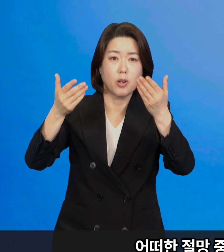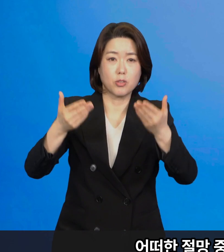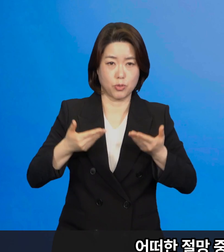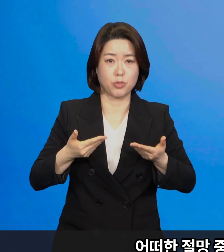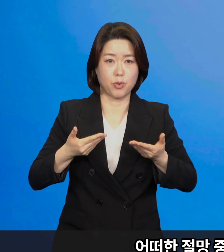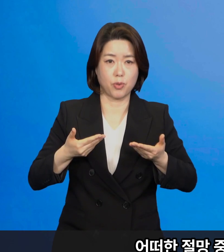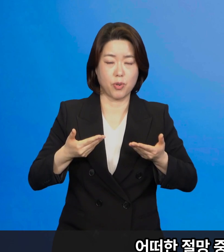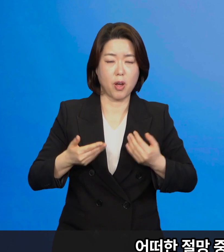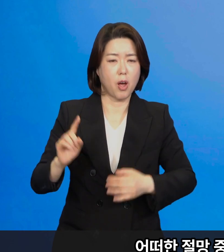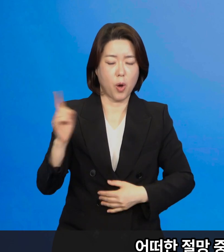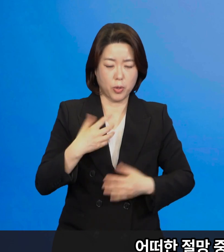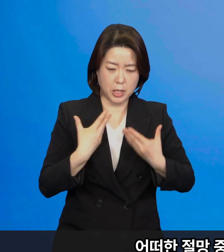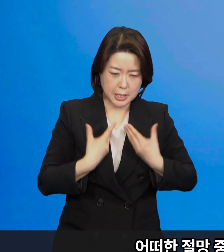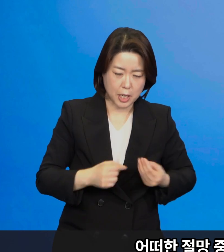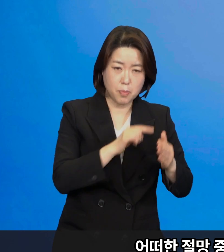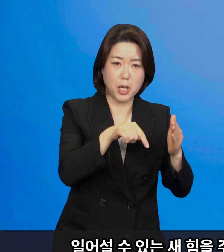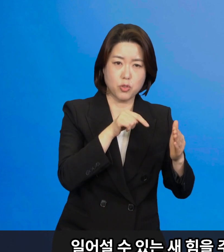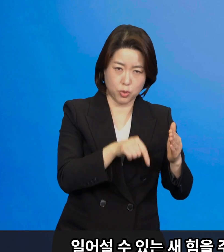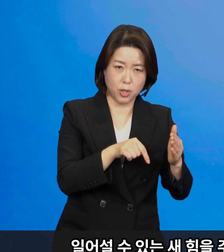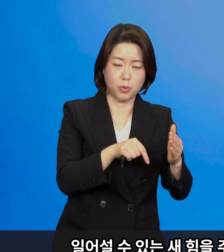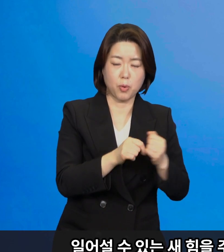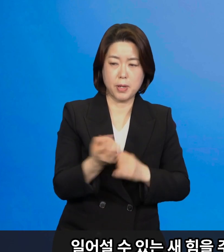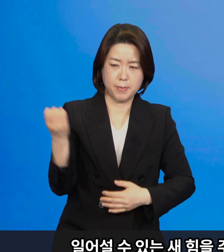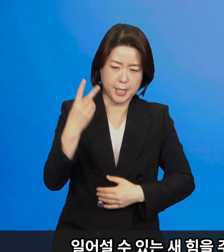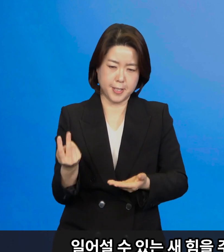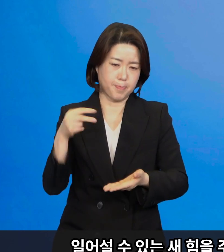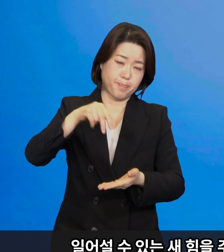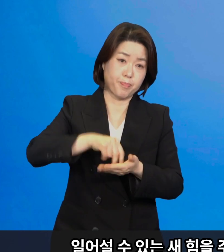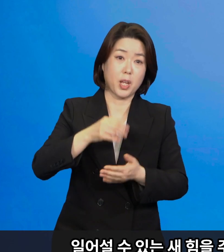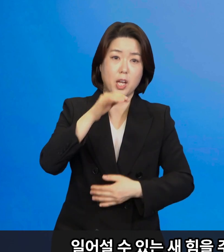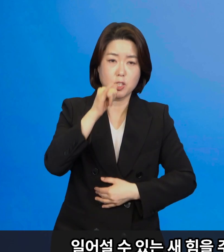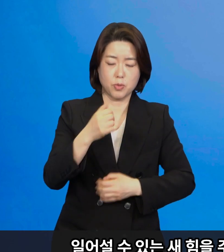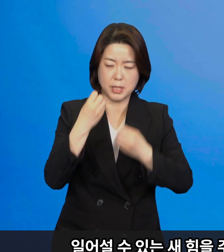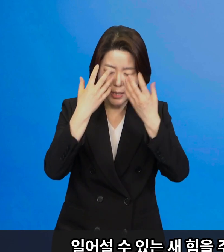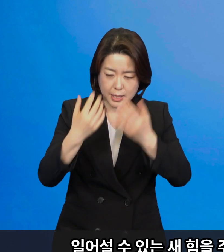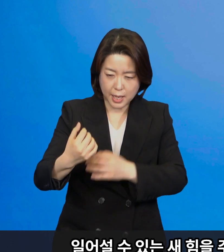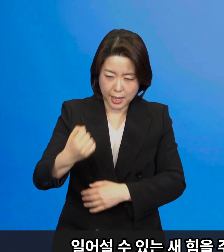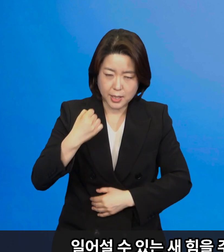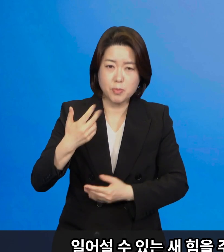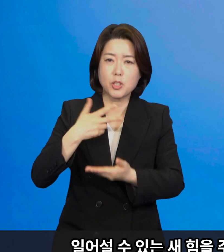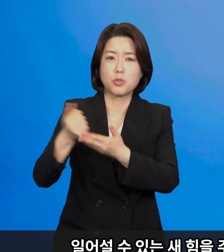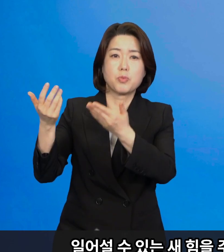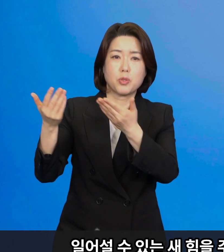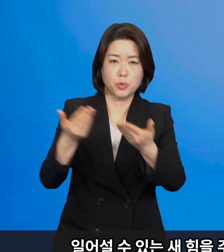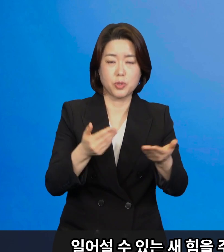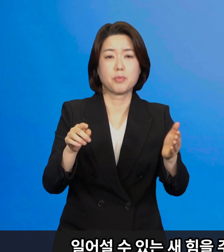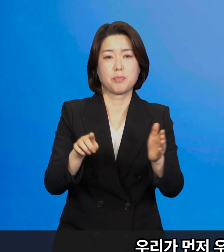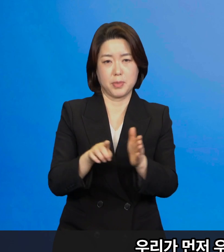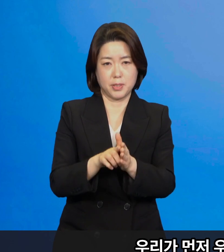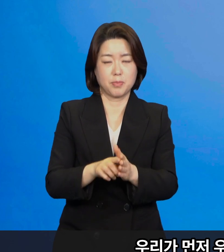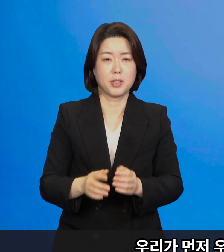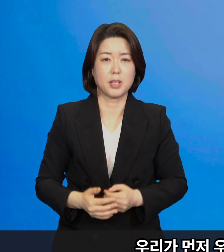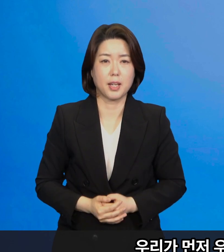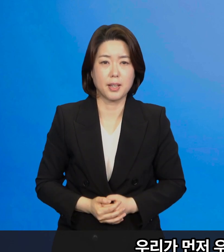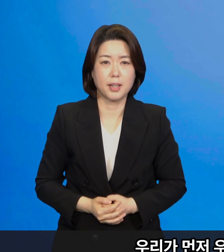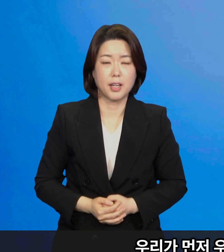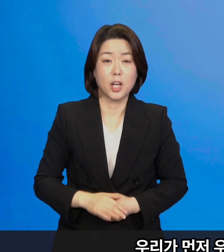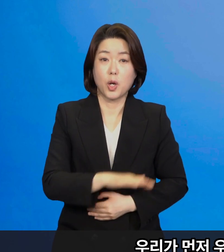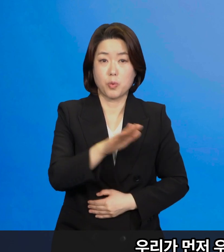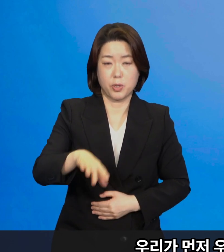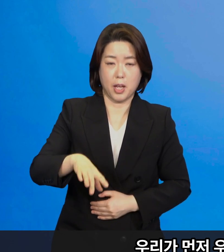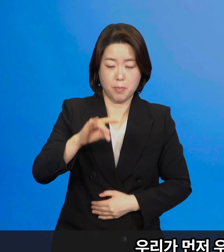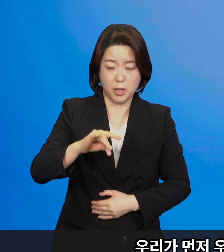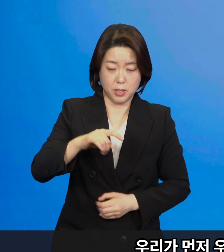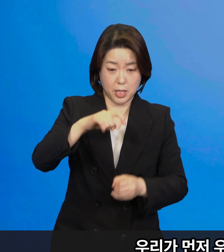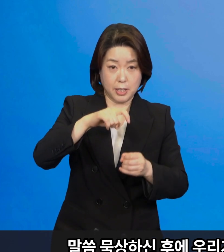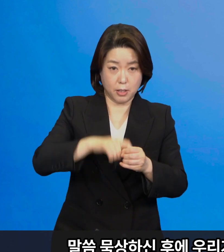열어주셔서 어떠한 절망 중에도 낙심 중에도 일어설 수 있는 새 힘을 주님께서 주실 것을 믿습니다. 우리가 먼저 우리